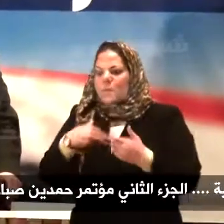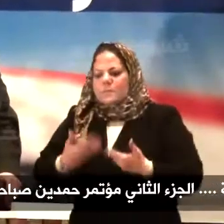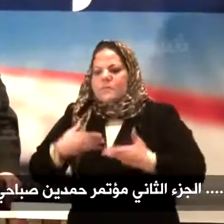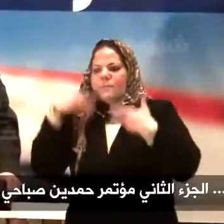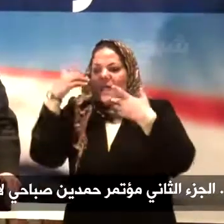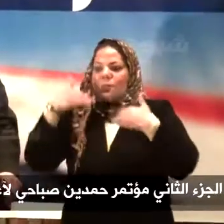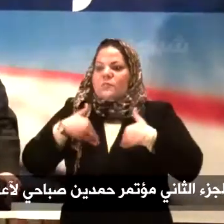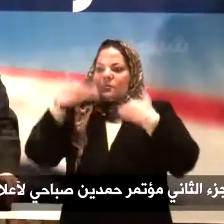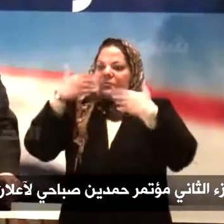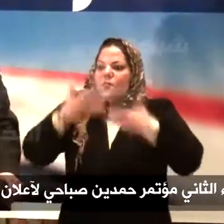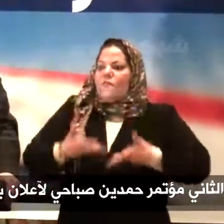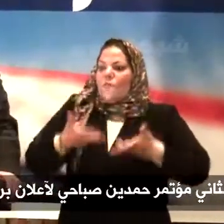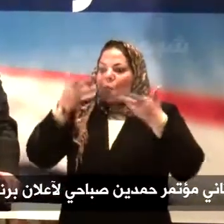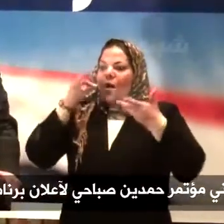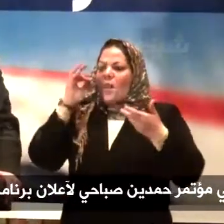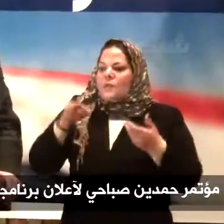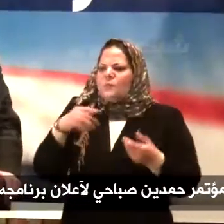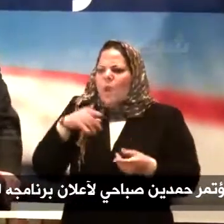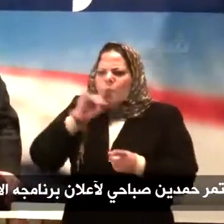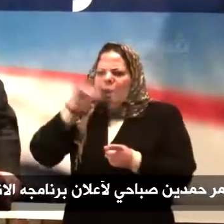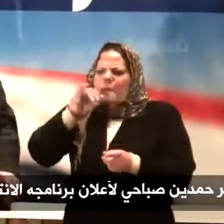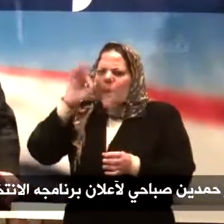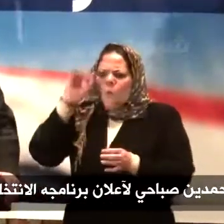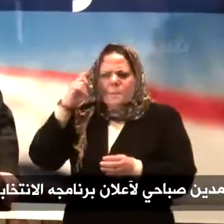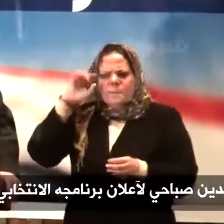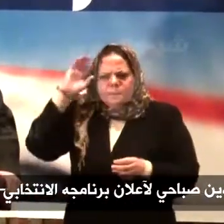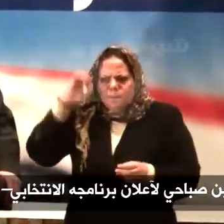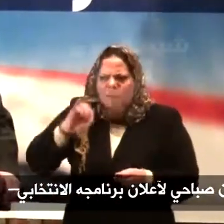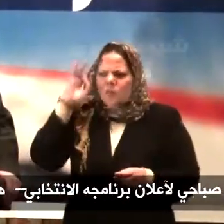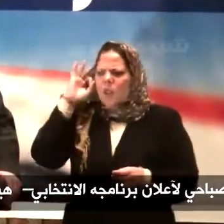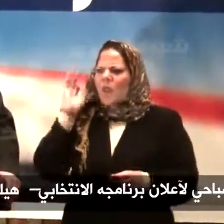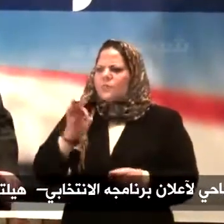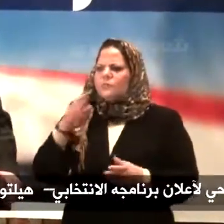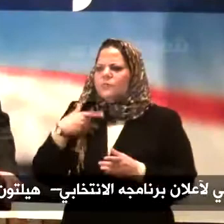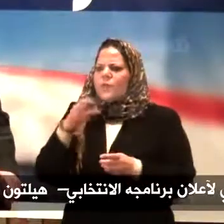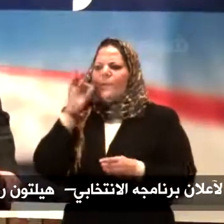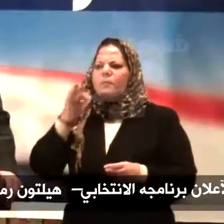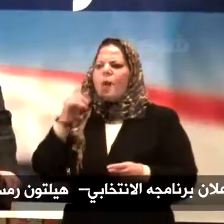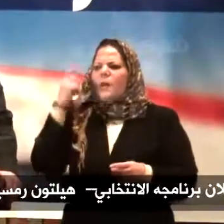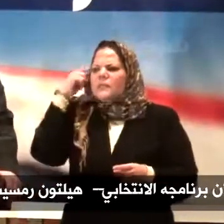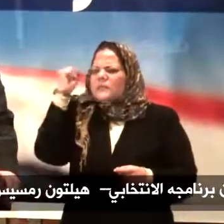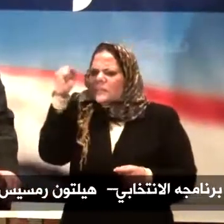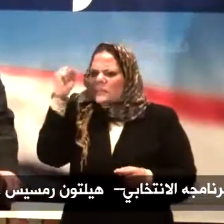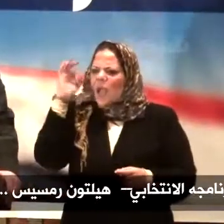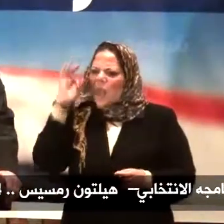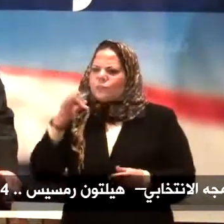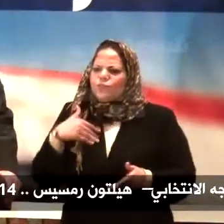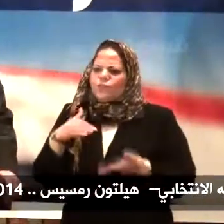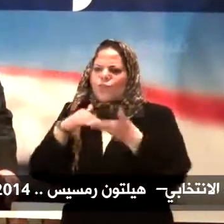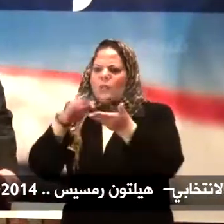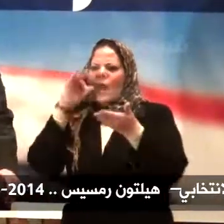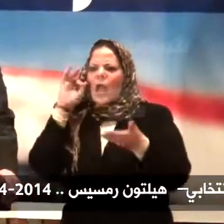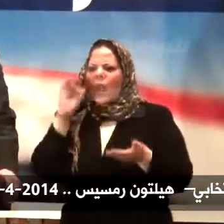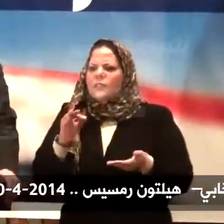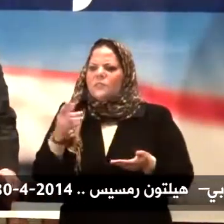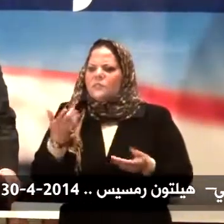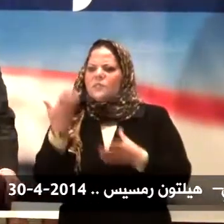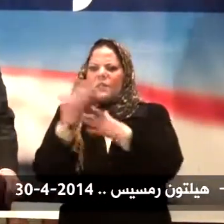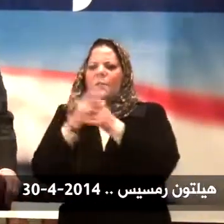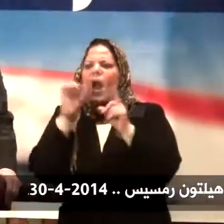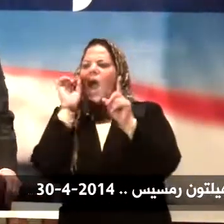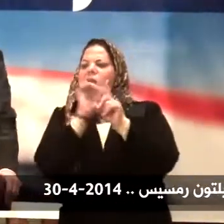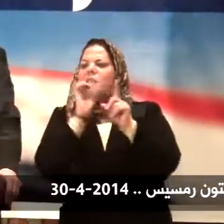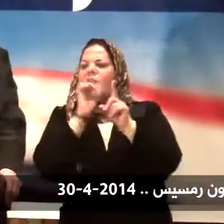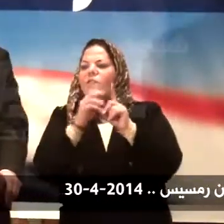جدا اللي احنا مصرين عليه كما يصر أولي العزم على بعض الأهداف